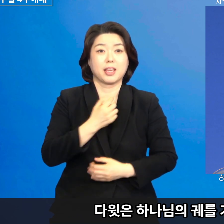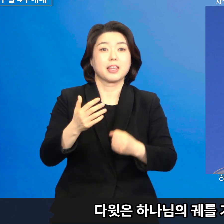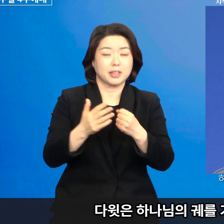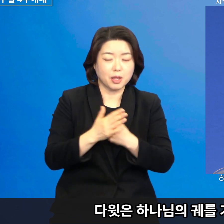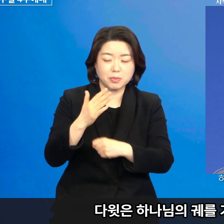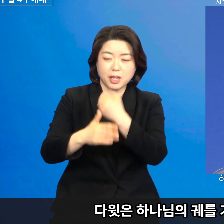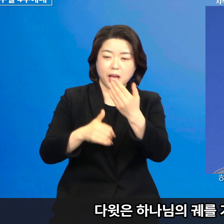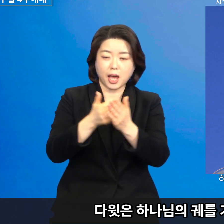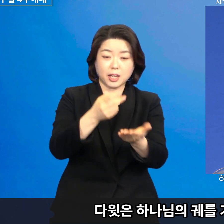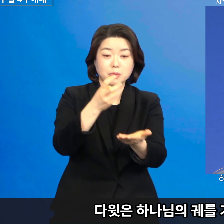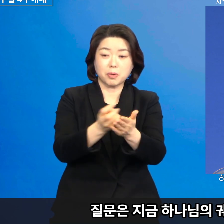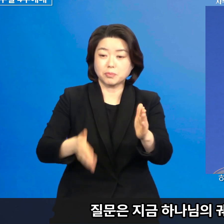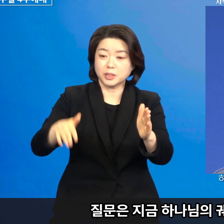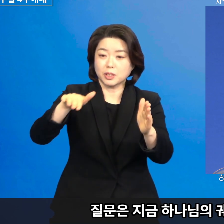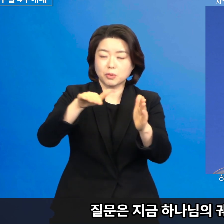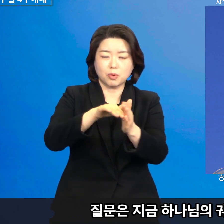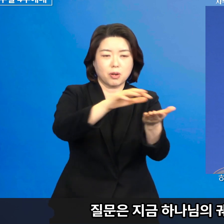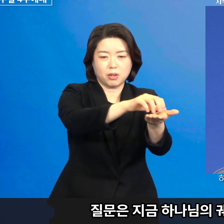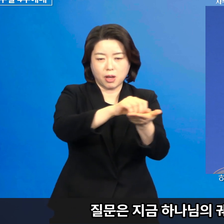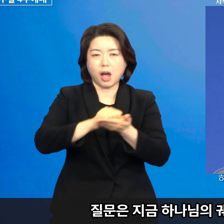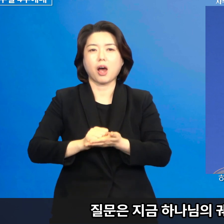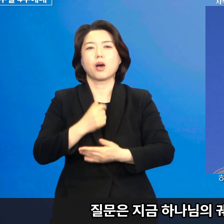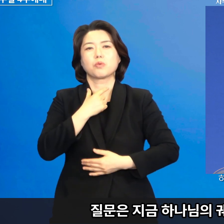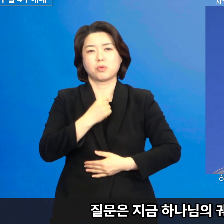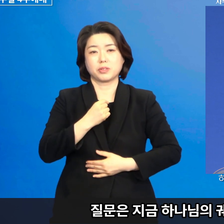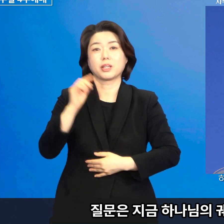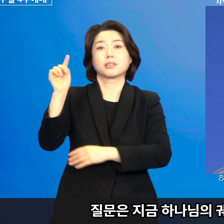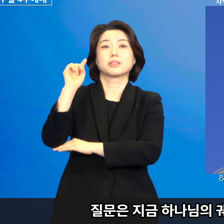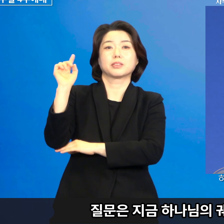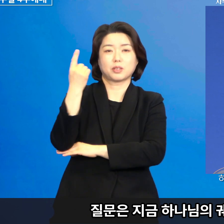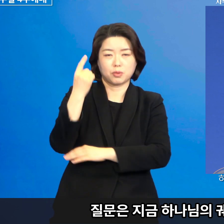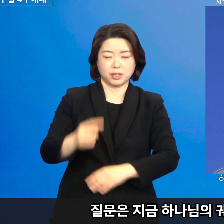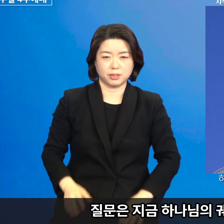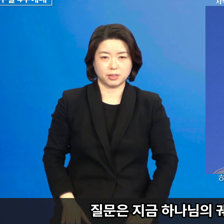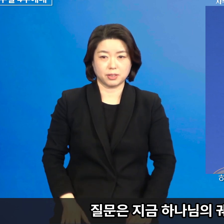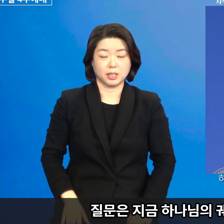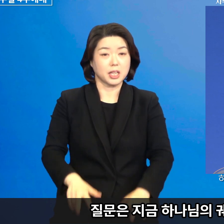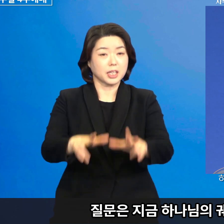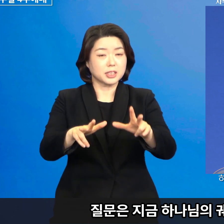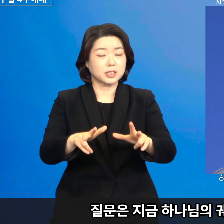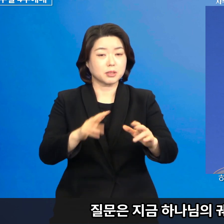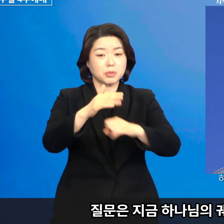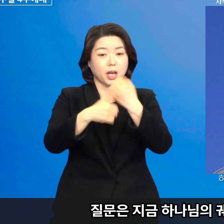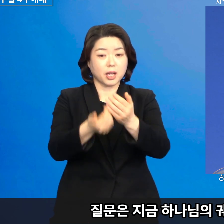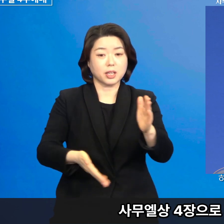궤를 가져오려고 한 겁니다. 질문은 지금 하나님의 궤는 어디에 있습니까?